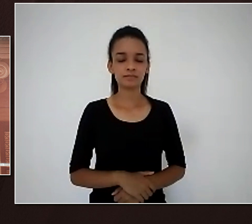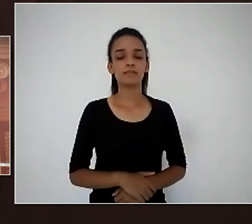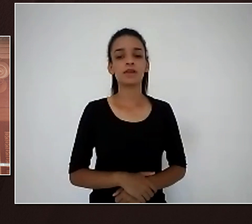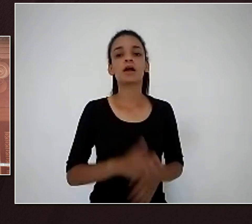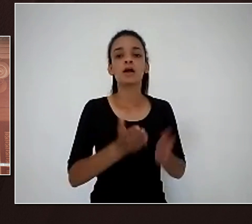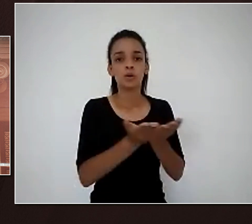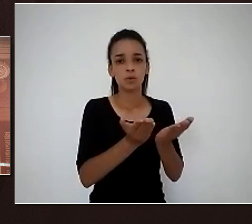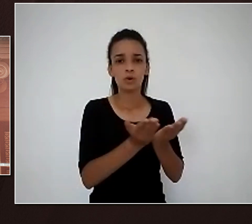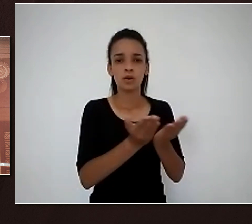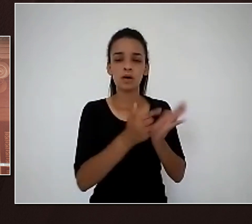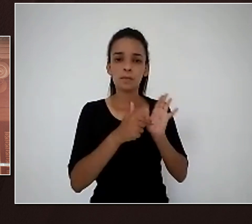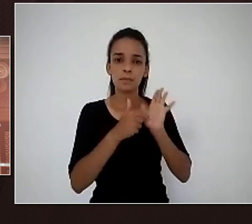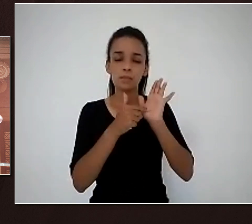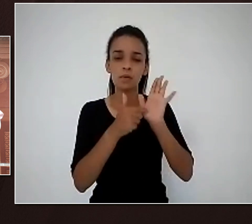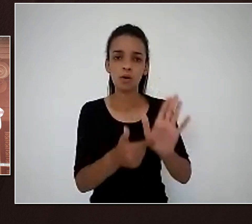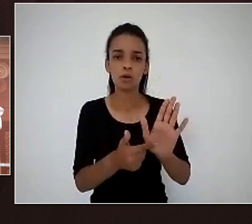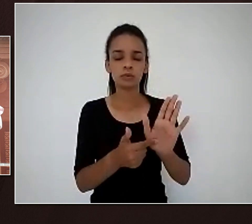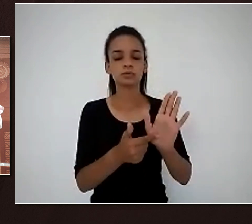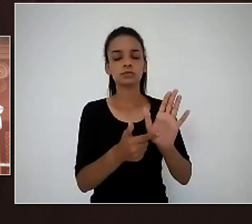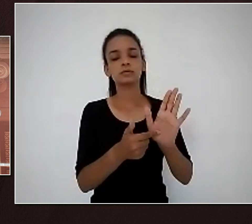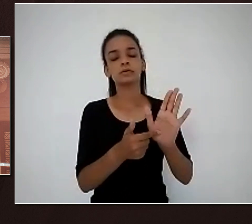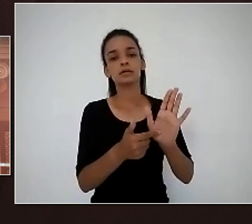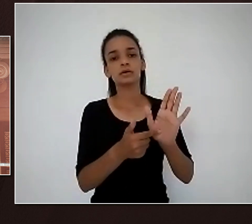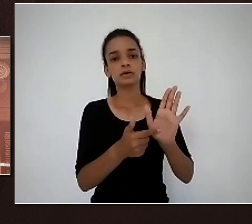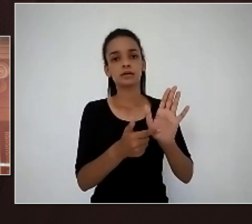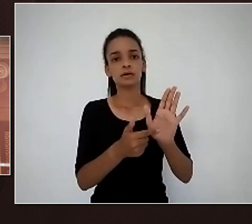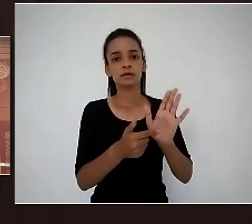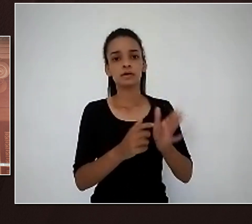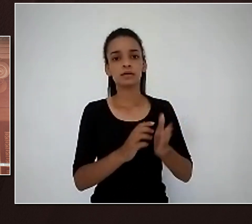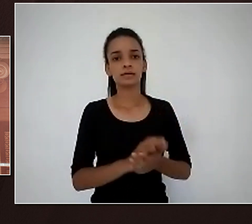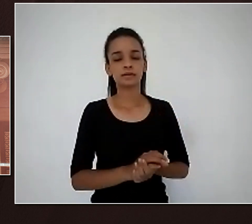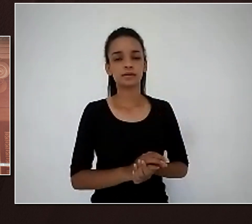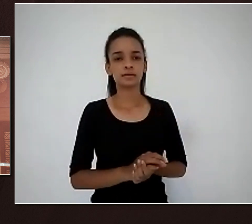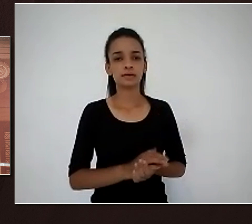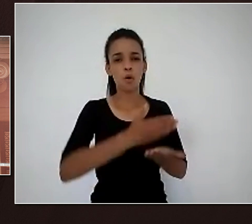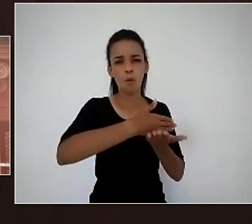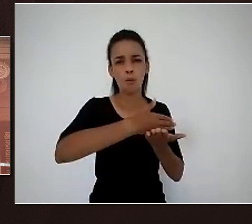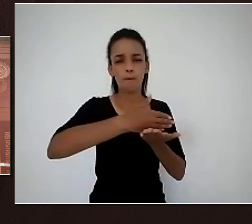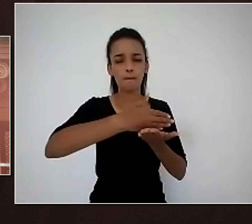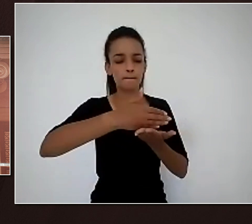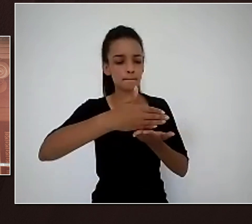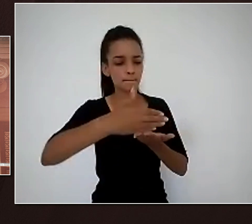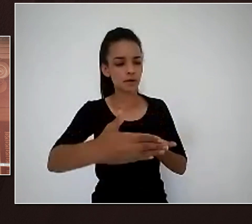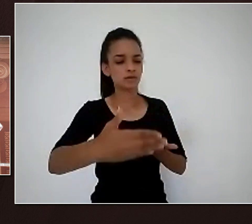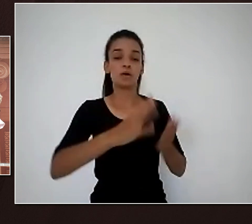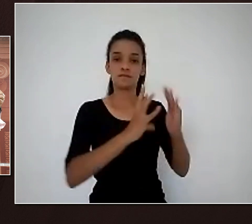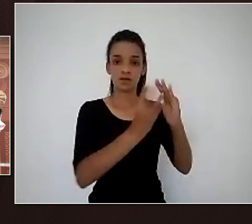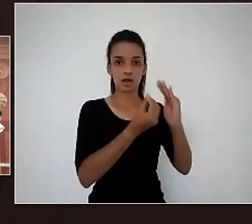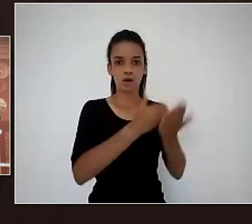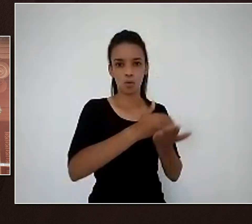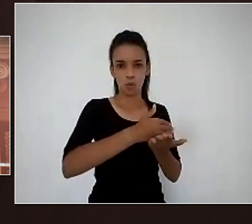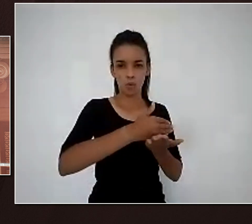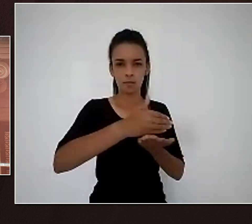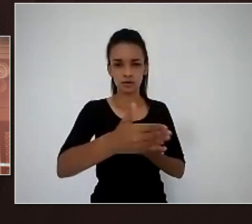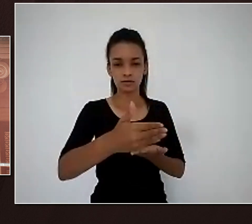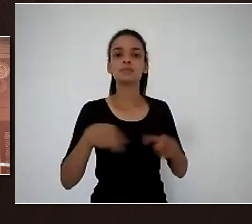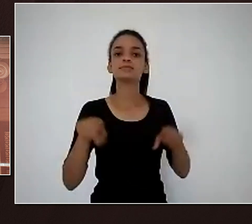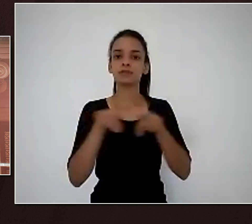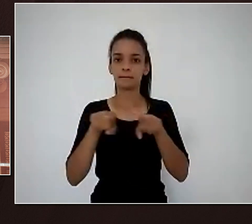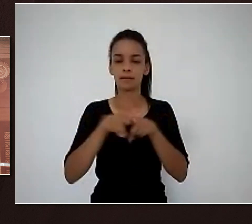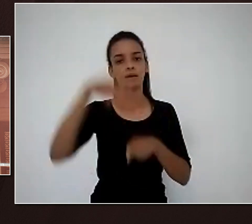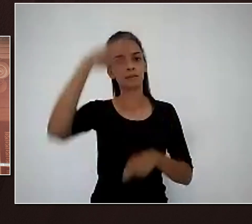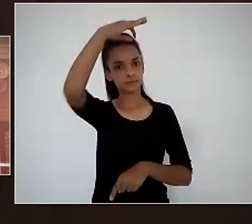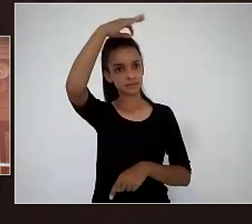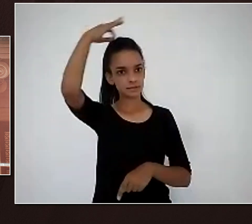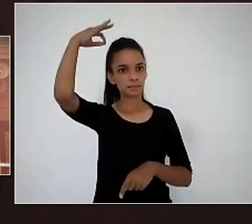forma forte, né? Desde que a era da igreja começou, a era do Espírito também começou, né? E o Espírito hoje,